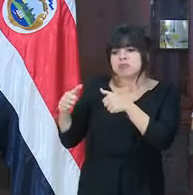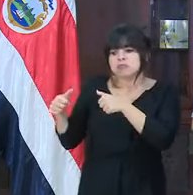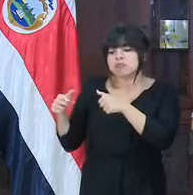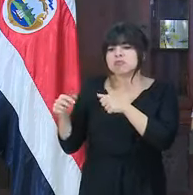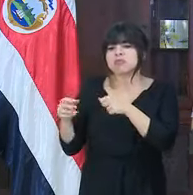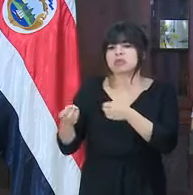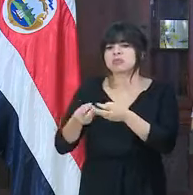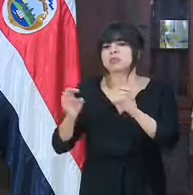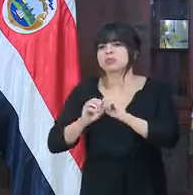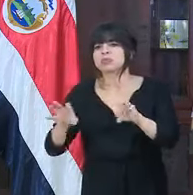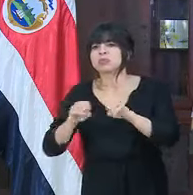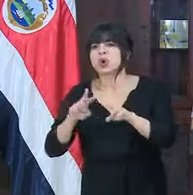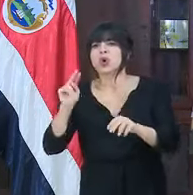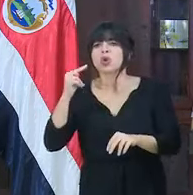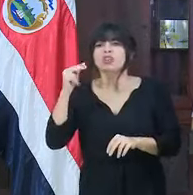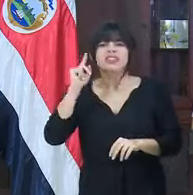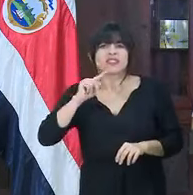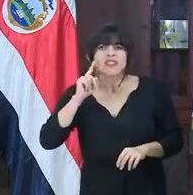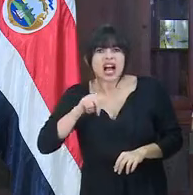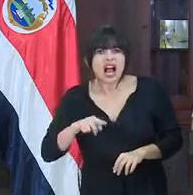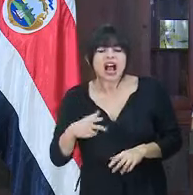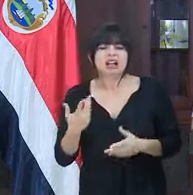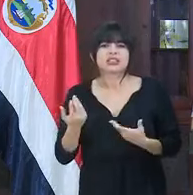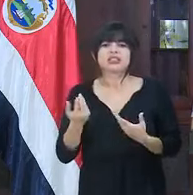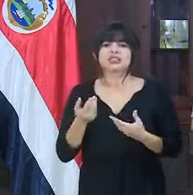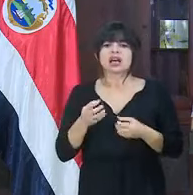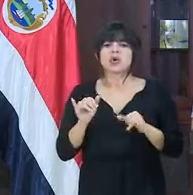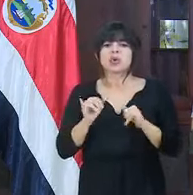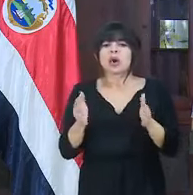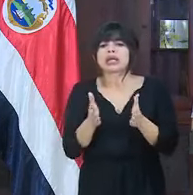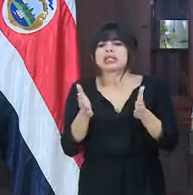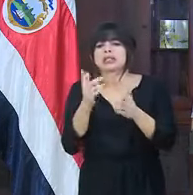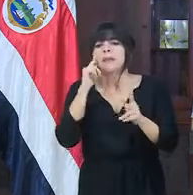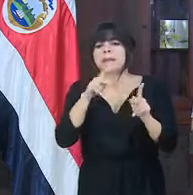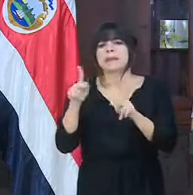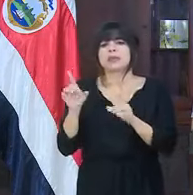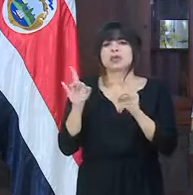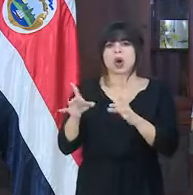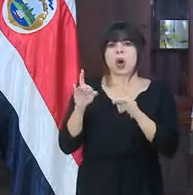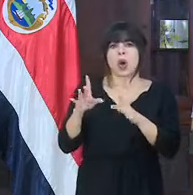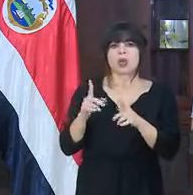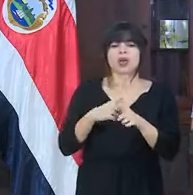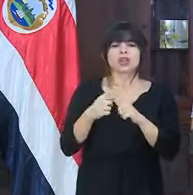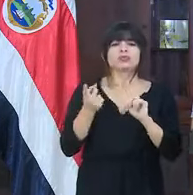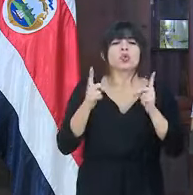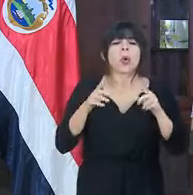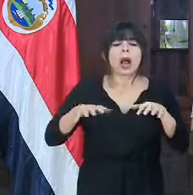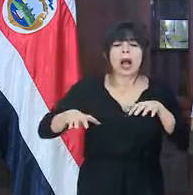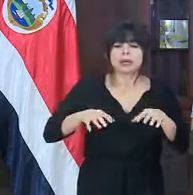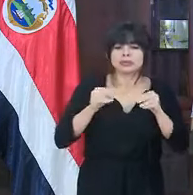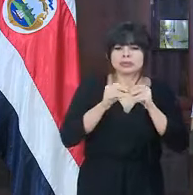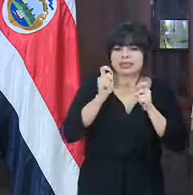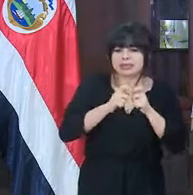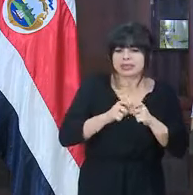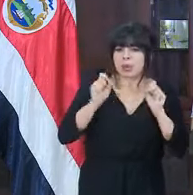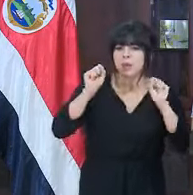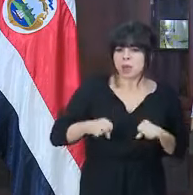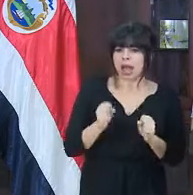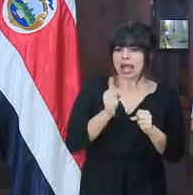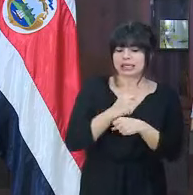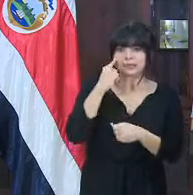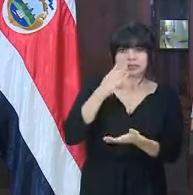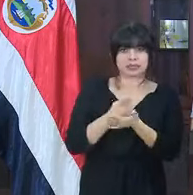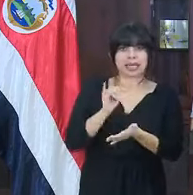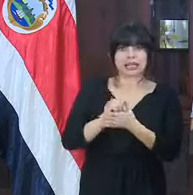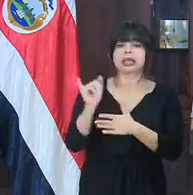noticias falsas y se exacerban en muchos sentimientos de odio. ¿Qué acciones concretas se puede hacer para frenar eso y